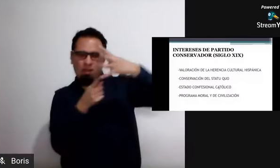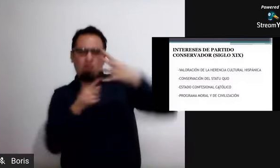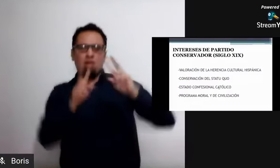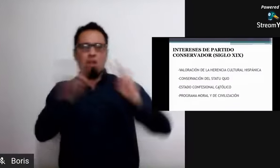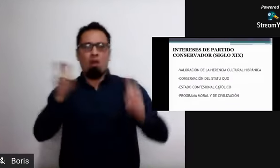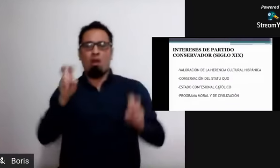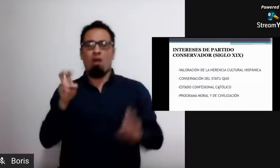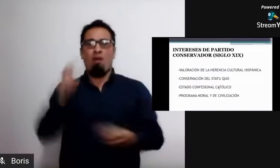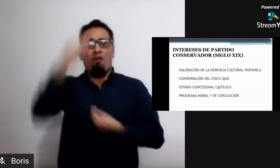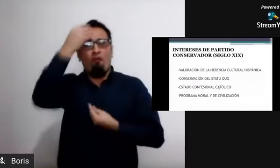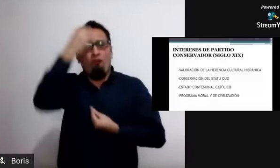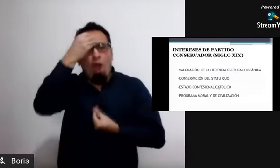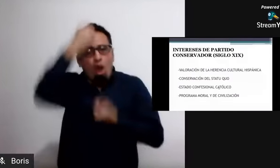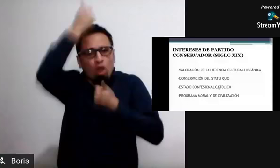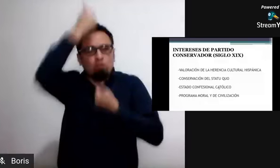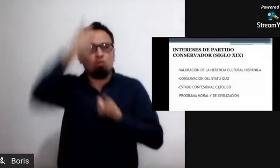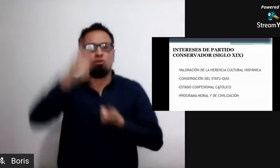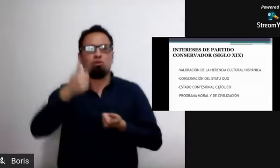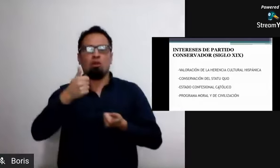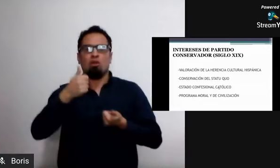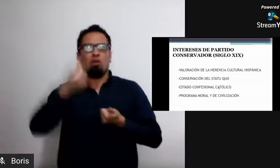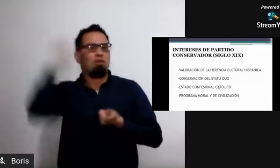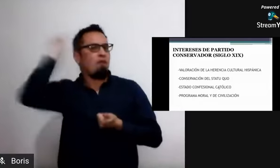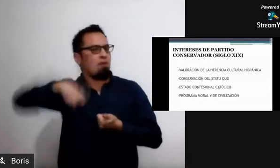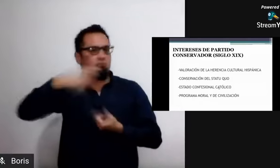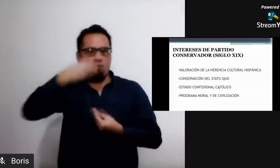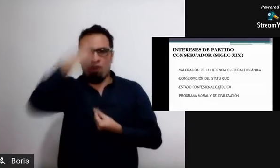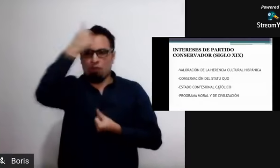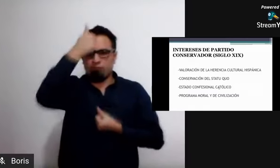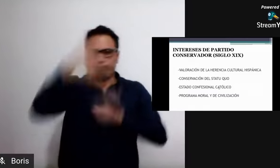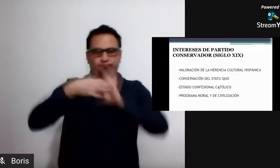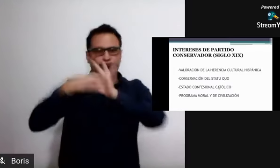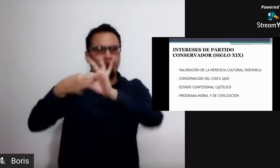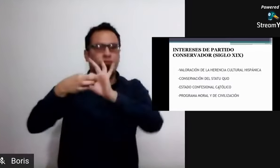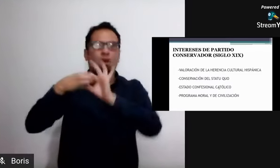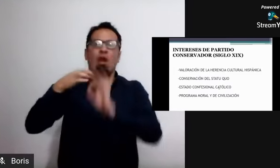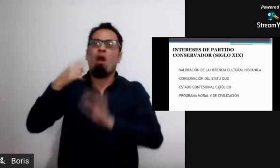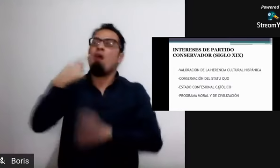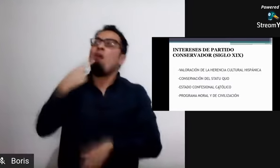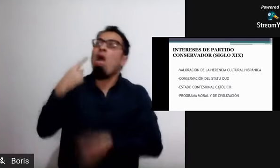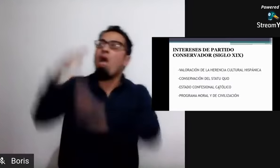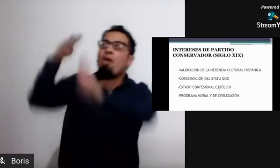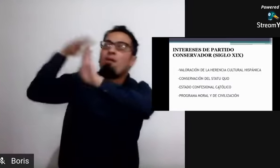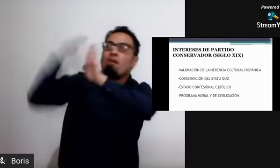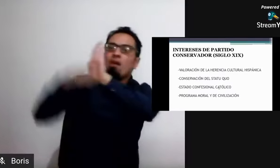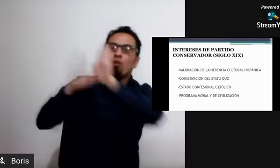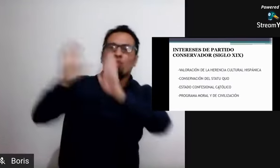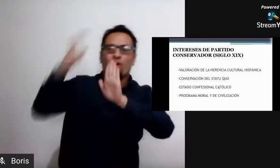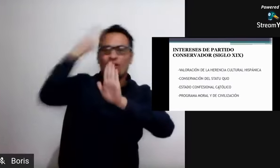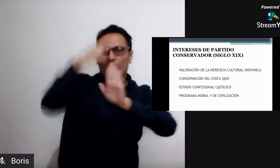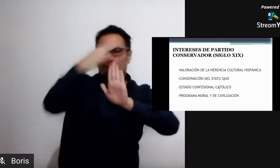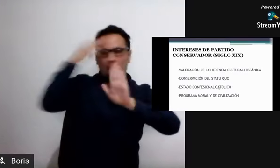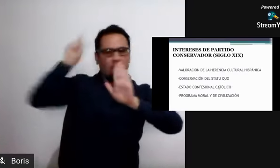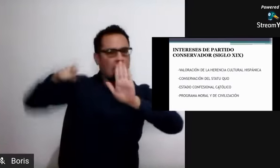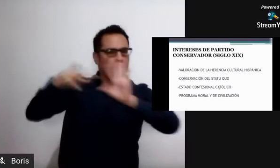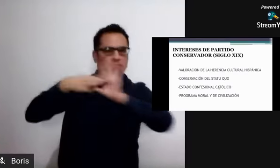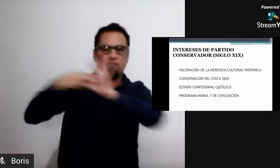Y el último punto, el tema de los valores, la parte moral y la civilización,